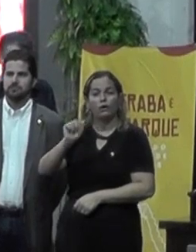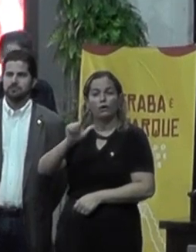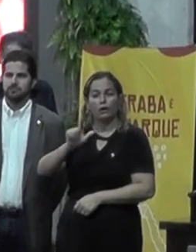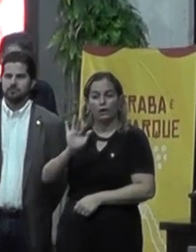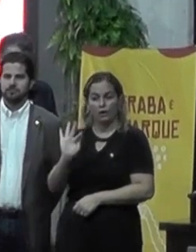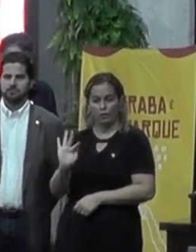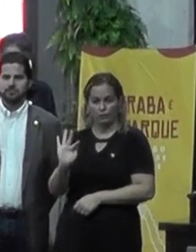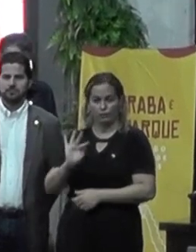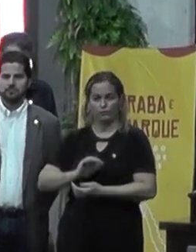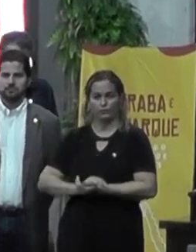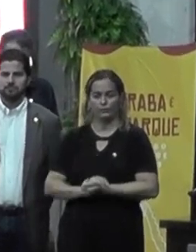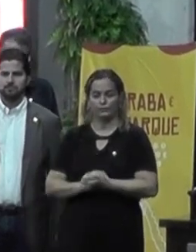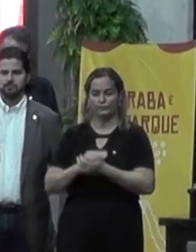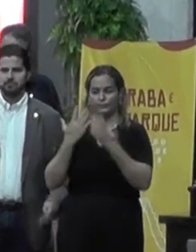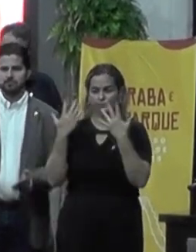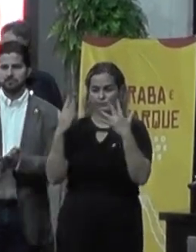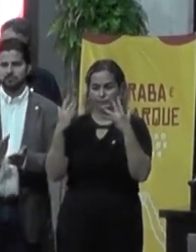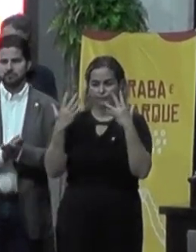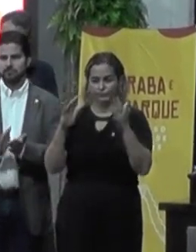Oliveira.